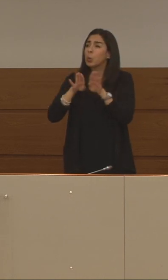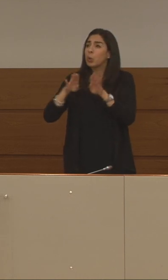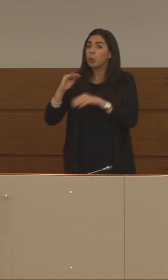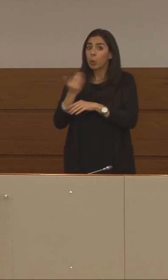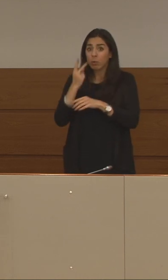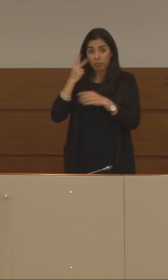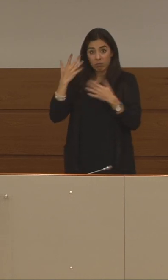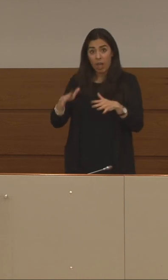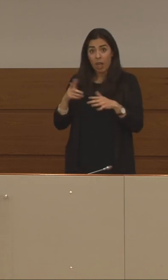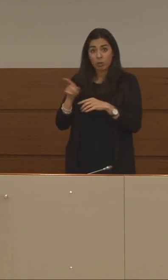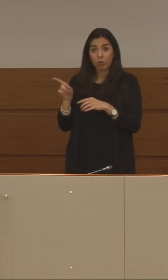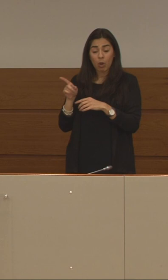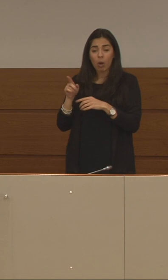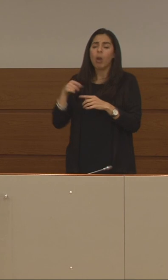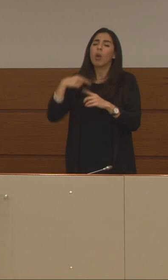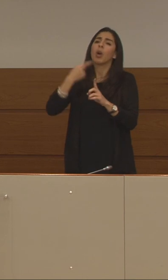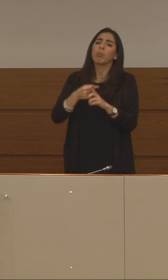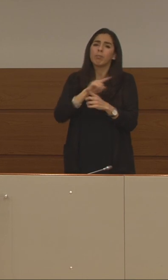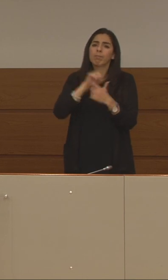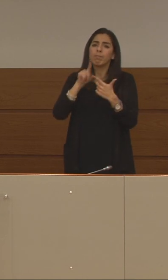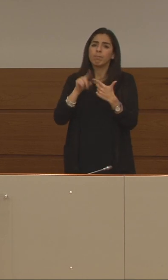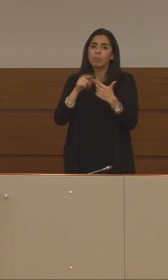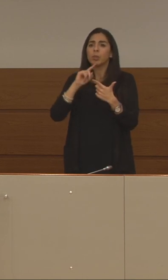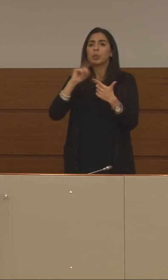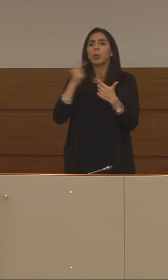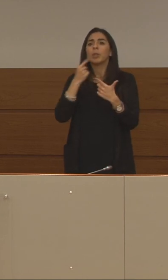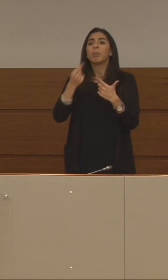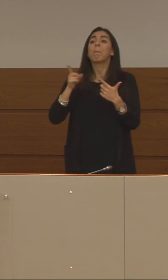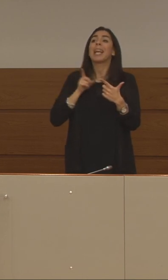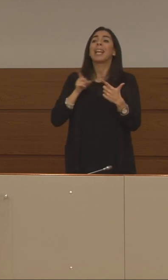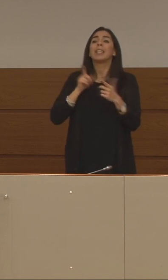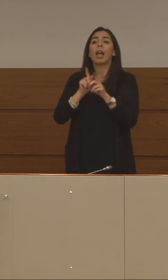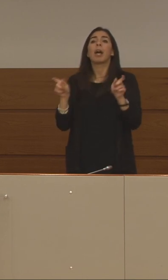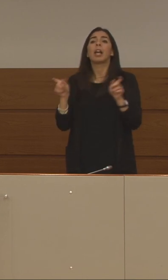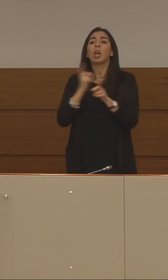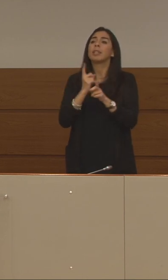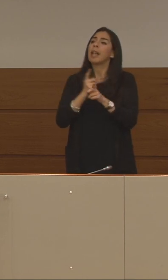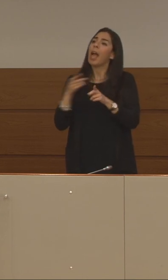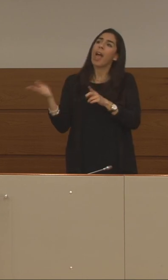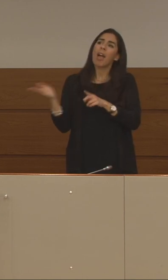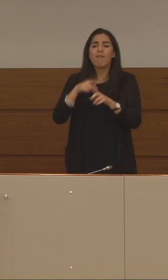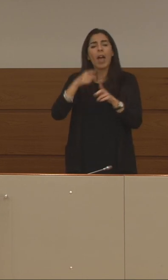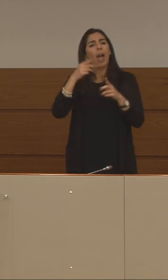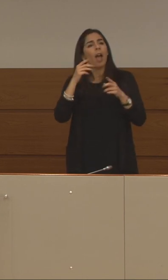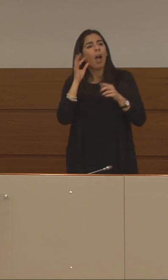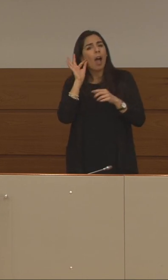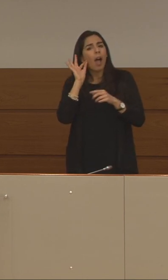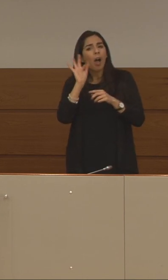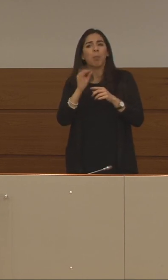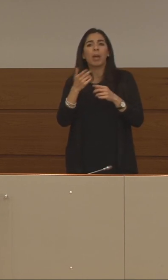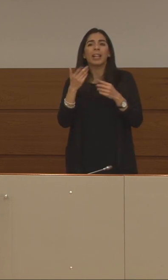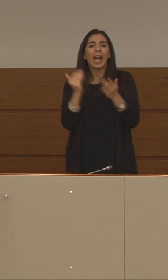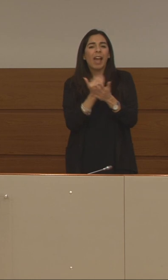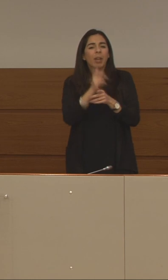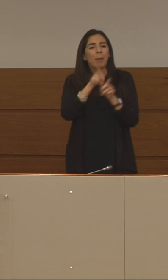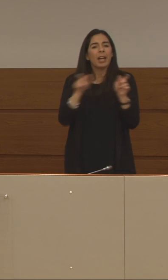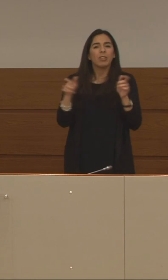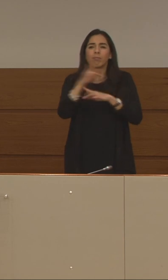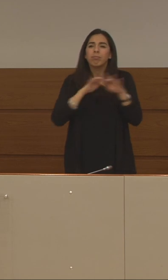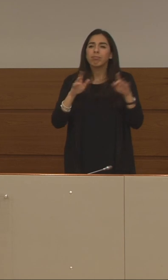più parti si invoca l'utilizzo dei militari per far rispettare il divieto di spostamento volevo sapere se questa era un'ipotesi